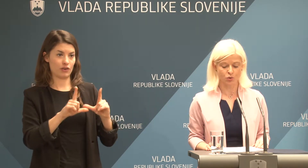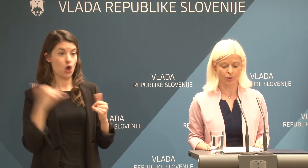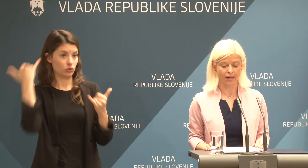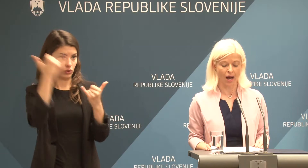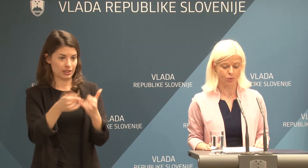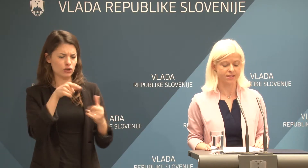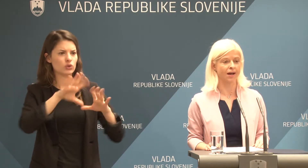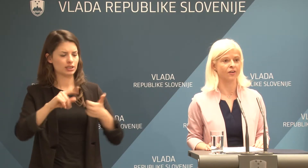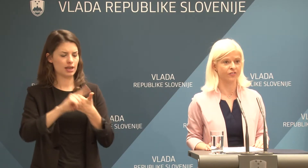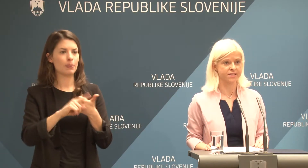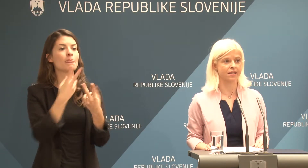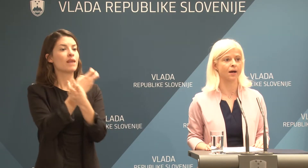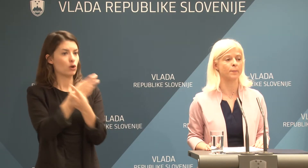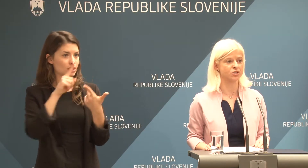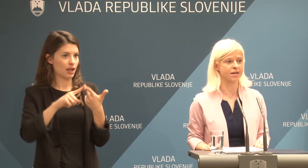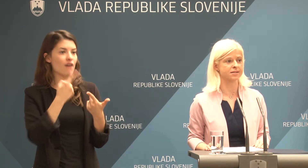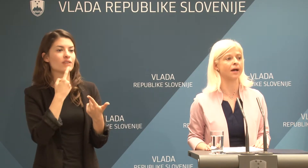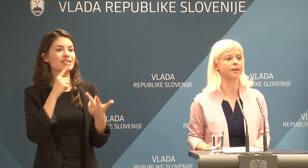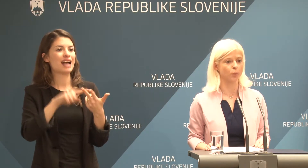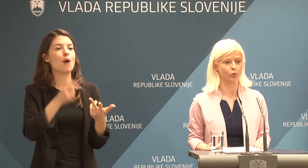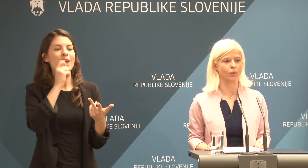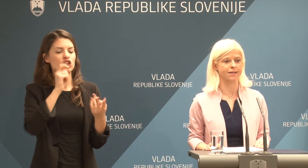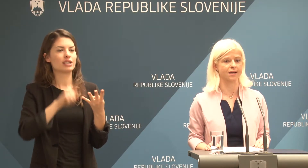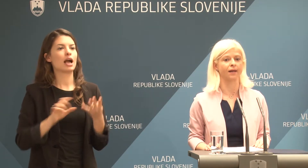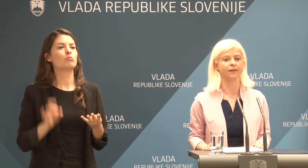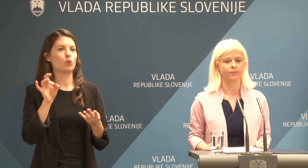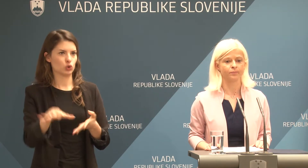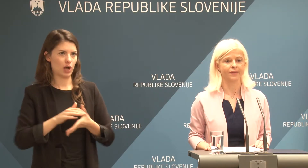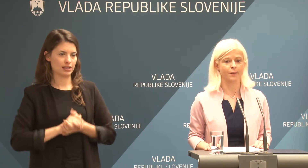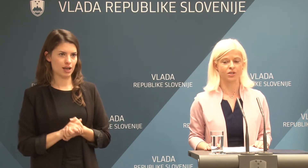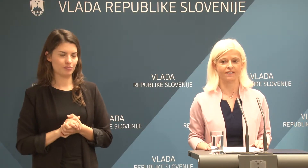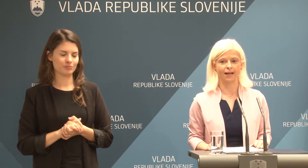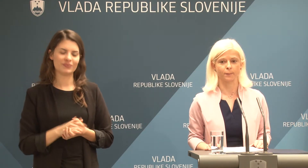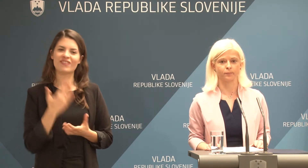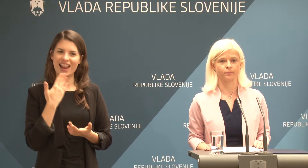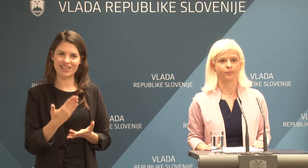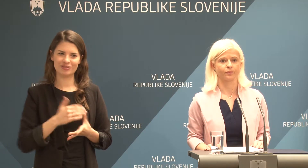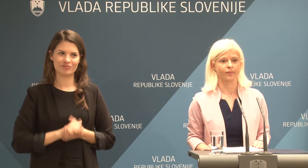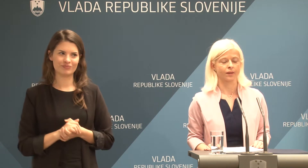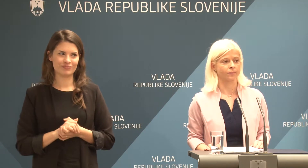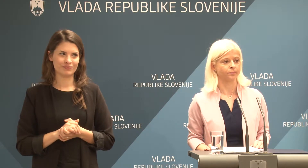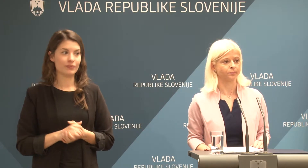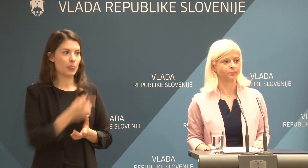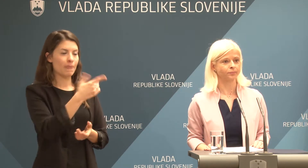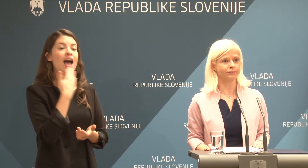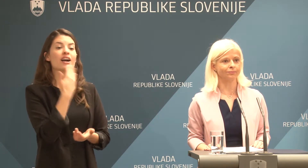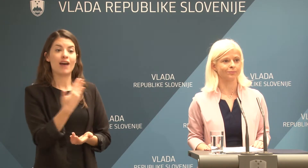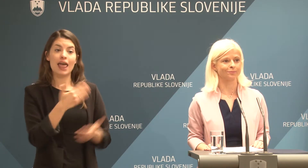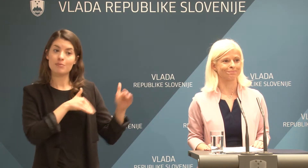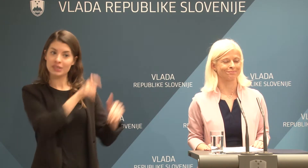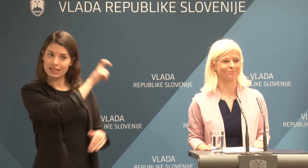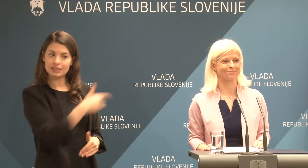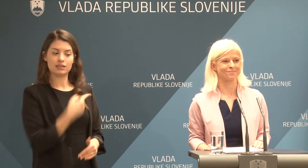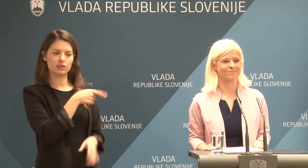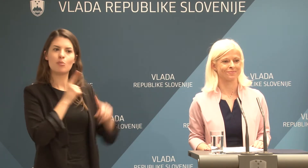sedaj storile Avstrija, Finska, Madžarska in Portugalska. Najlepša hvala. Hvala ministrici za te